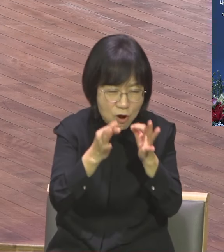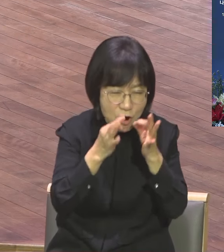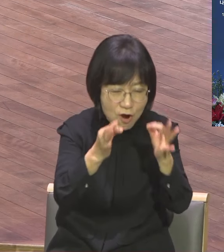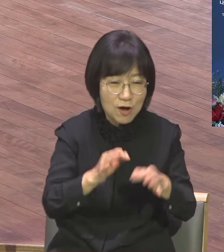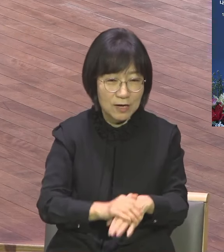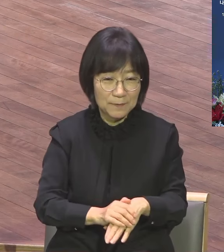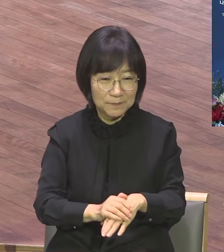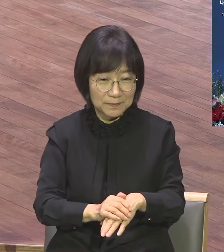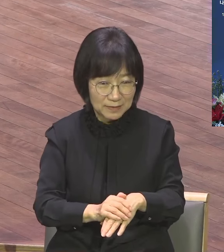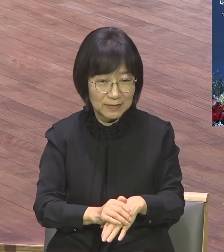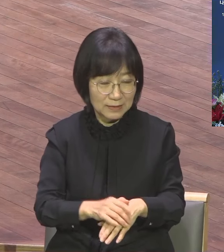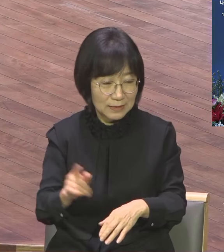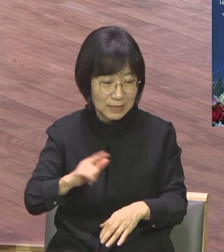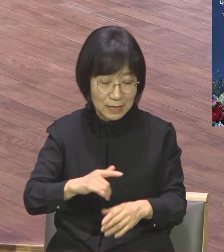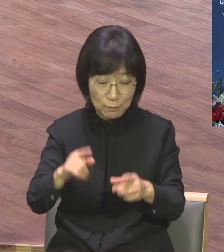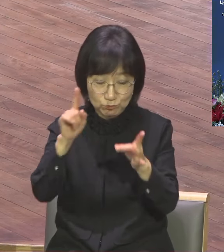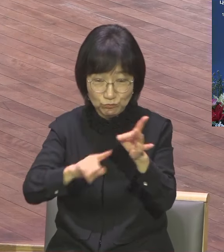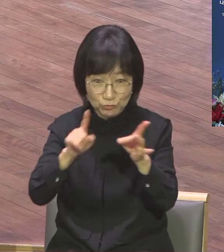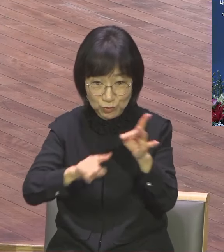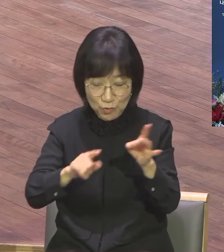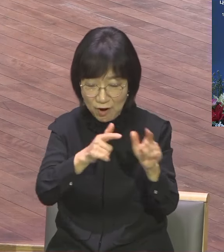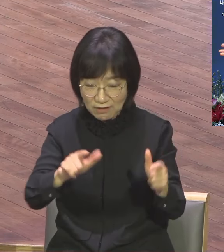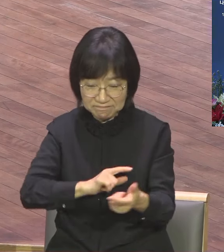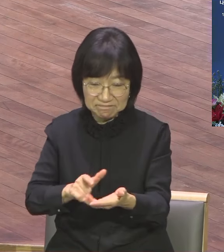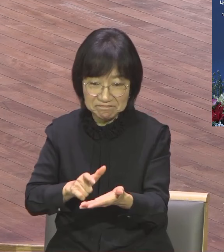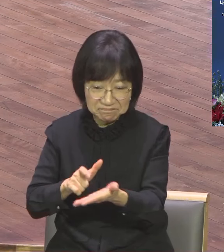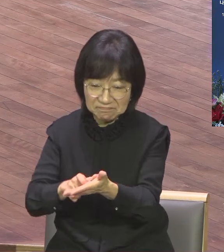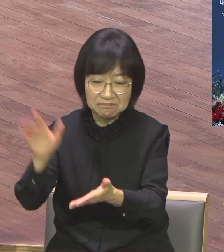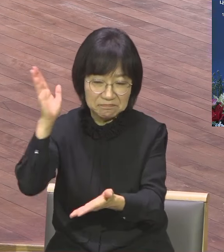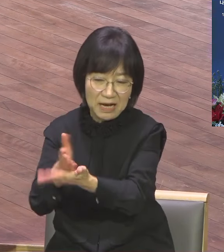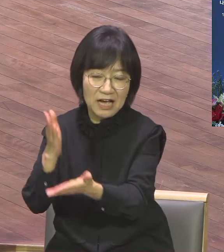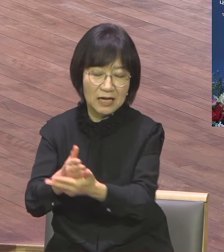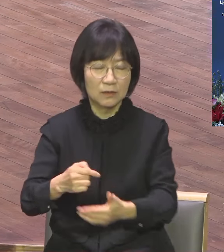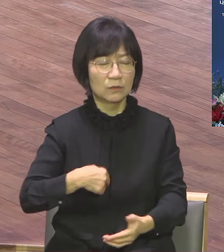종정도 싫다, 종정도 안 했어요. 그런 거 필요 없어.